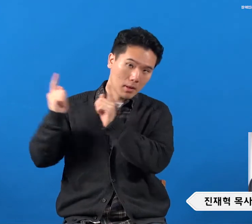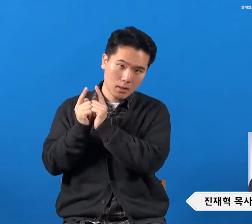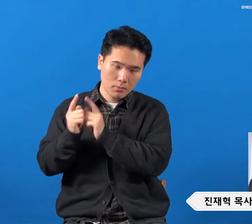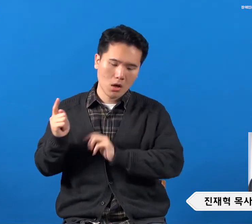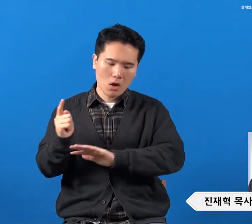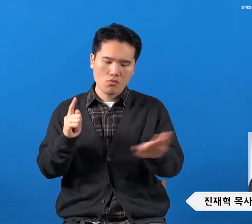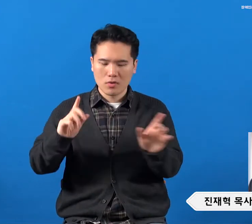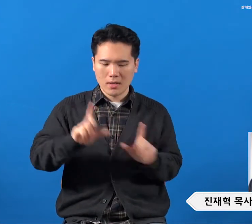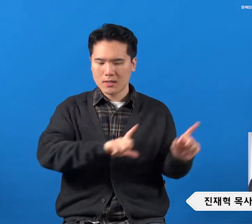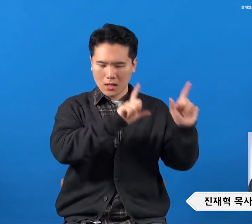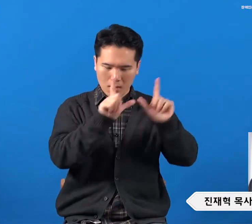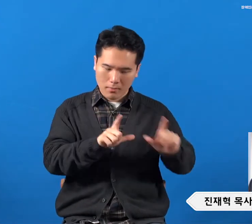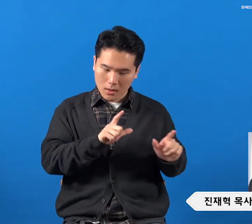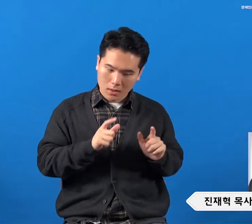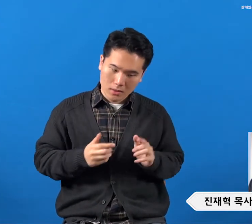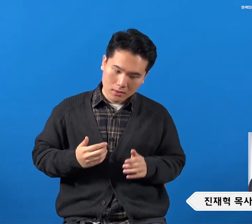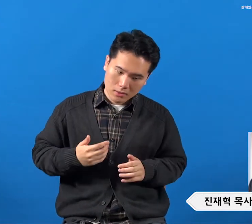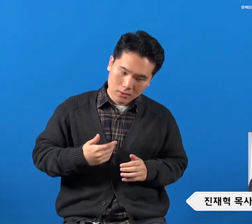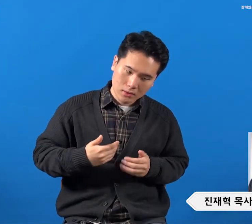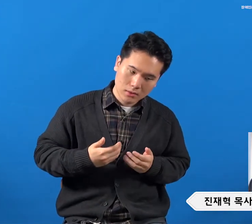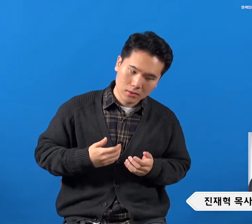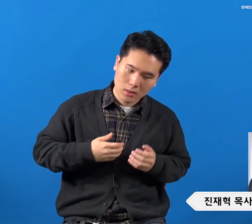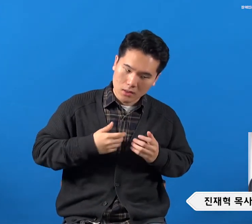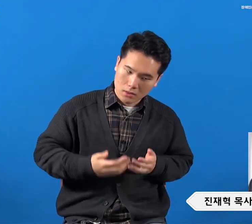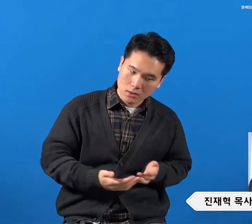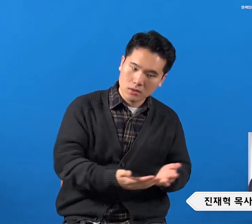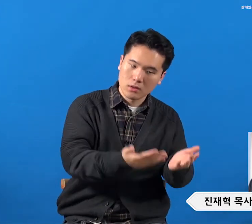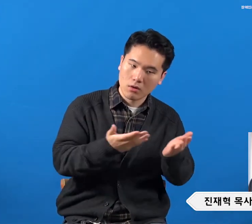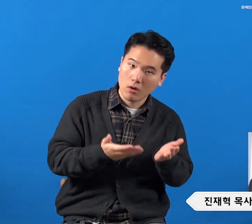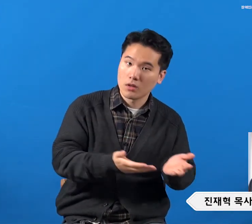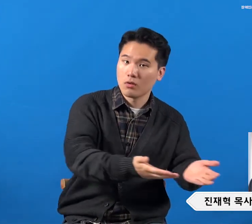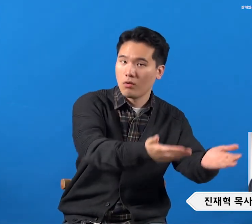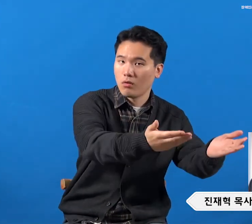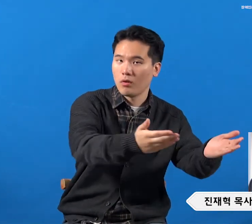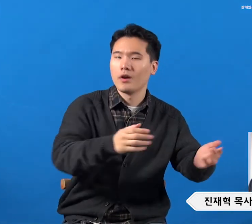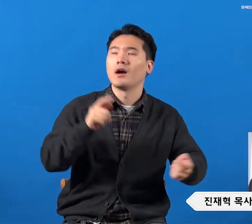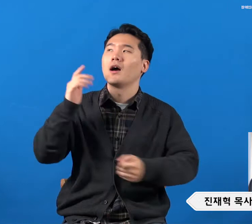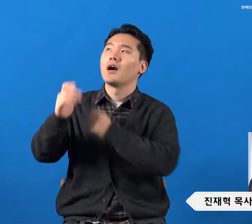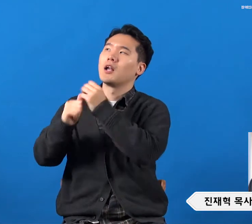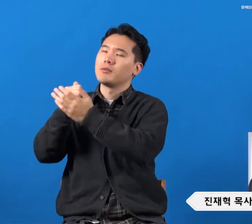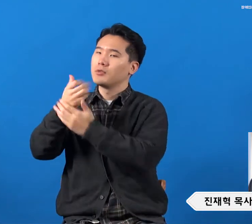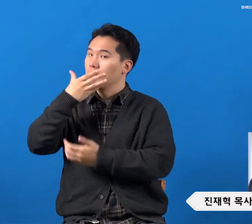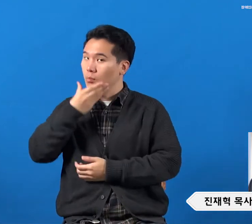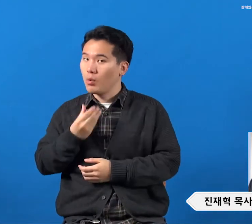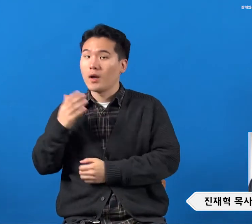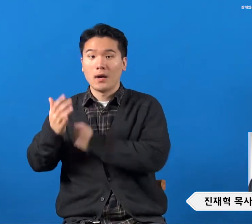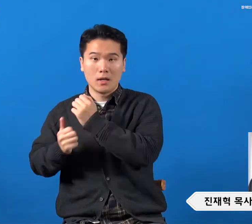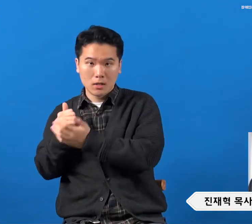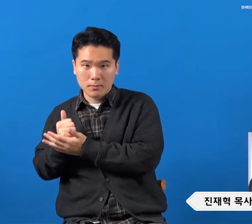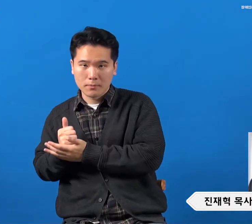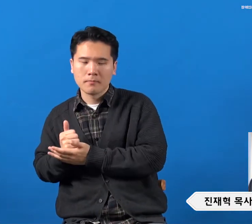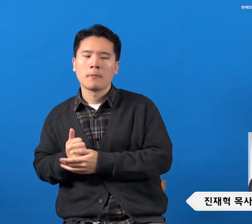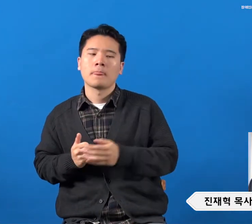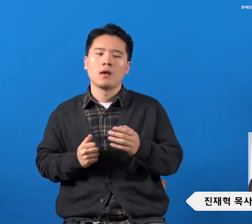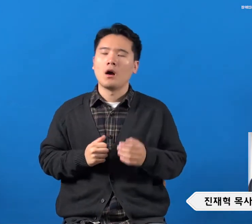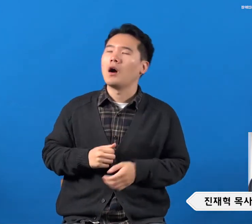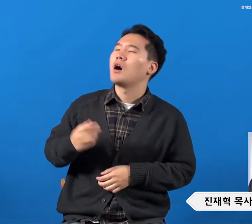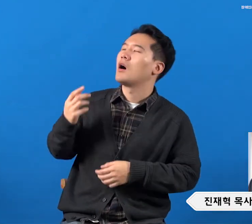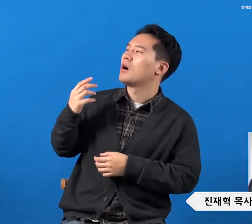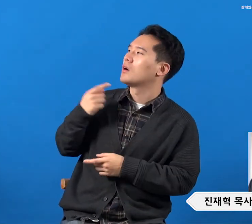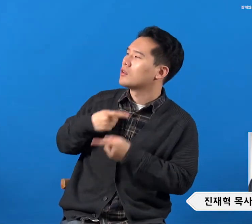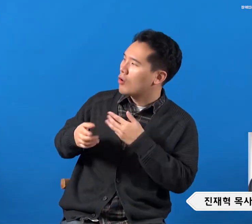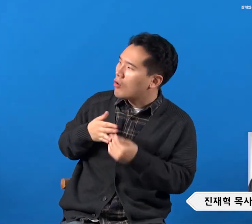삶에 흘러서 연결되고 전달되어 그들로 하여금 그 축복의 하나님이 바로 주시는